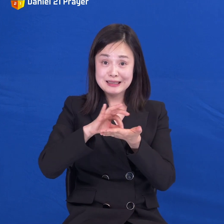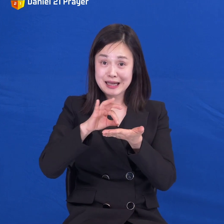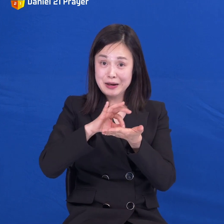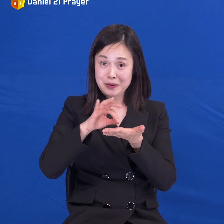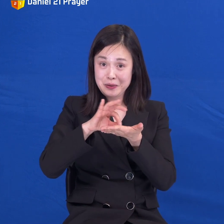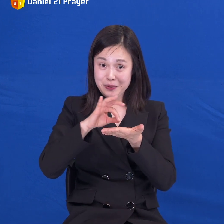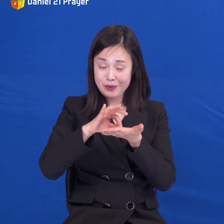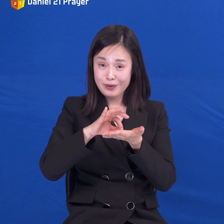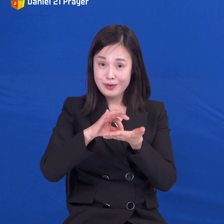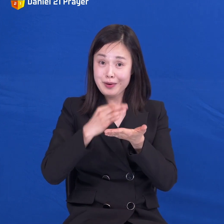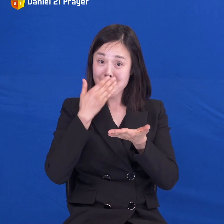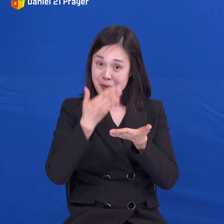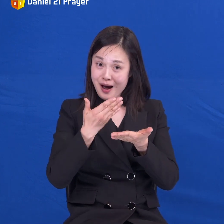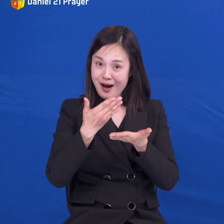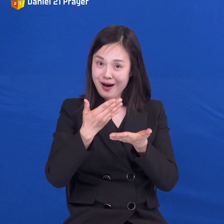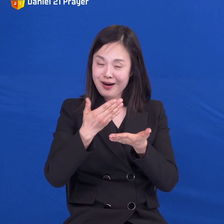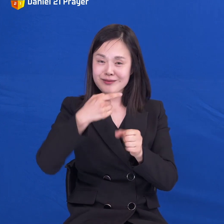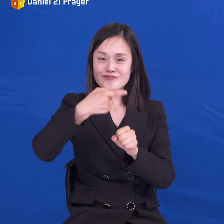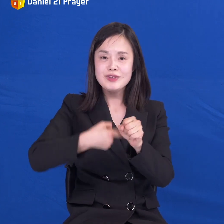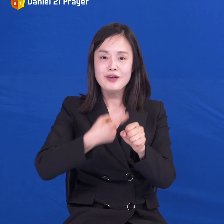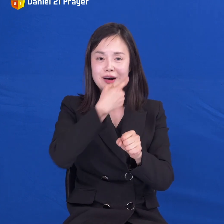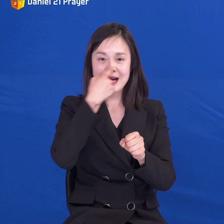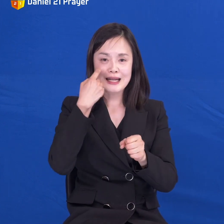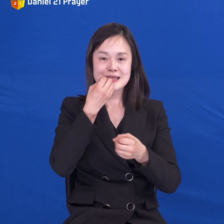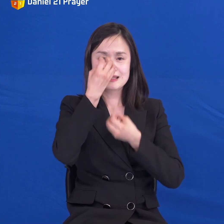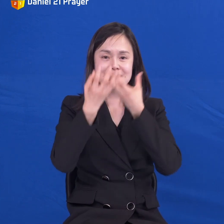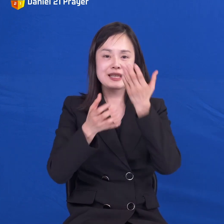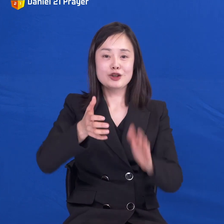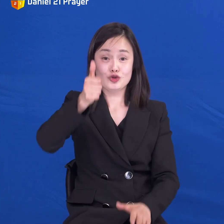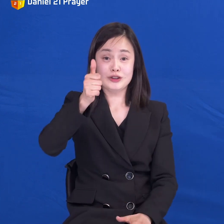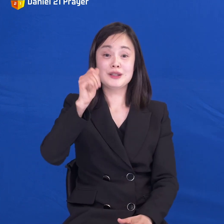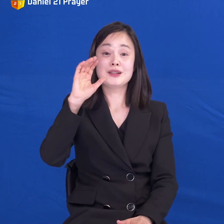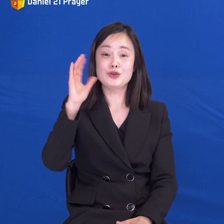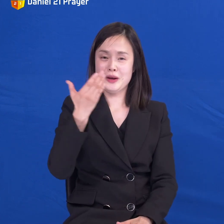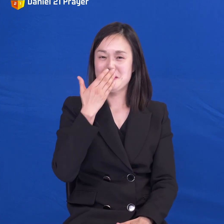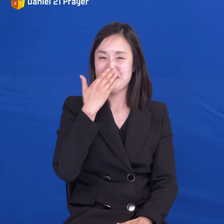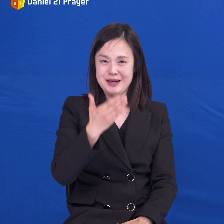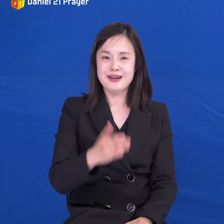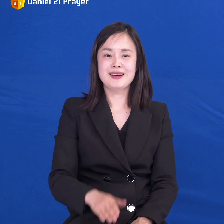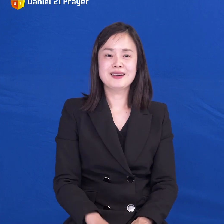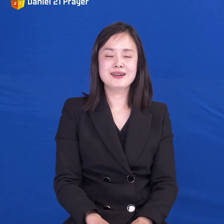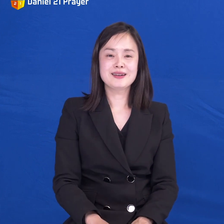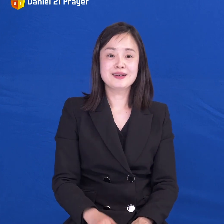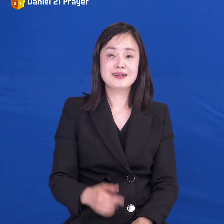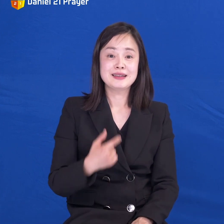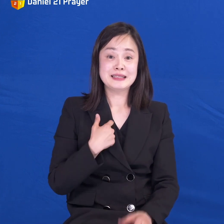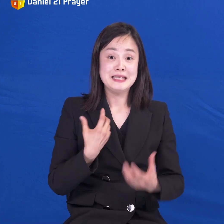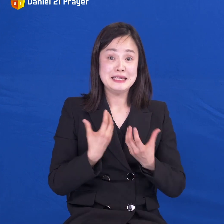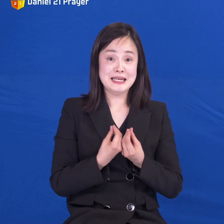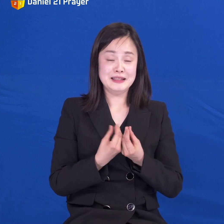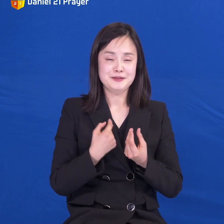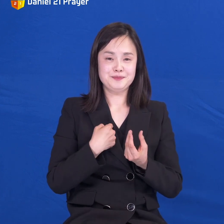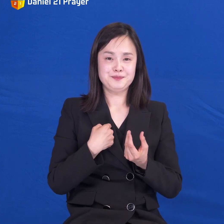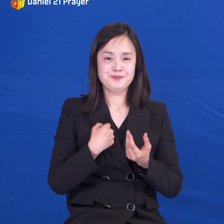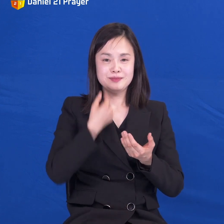되는데, 저의 예를 한번 들어보겠습니다. 저는 여러분 신학교를 다